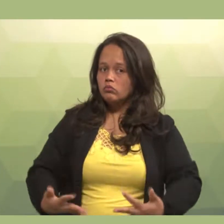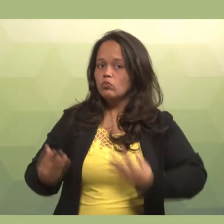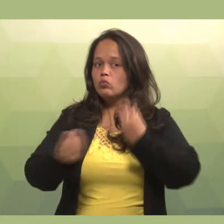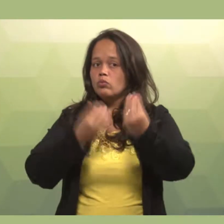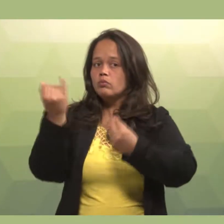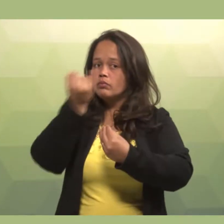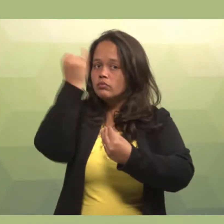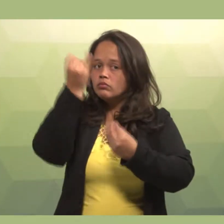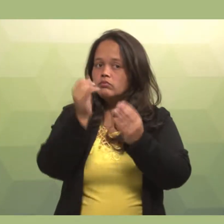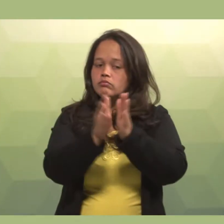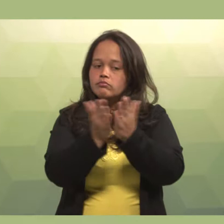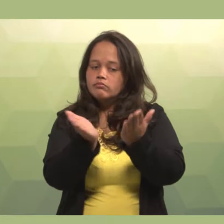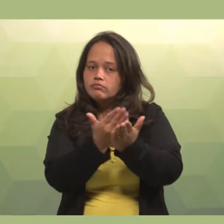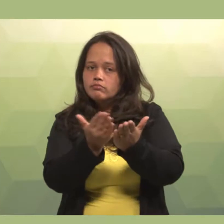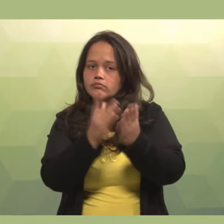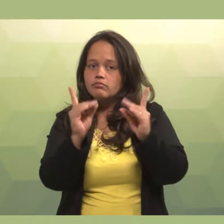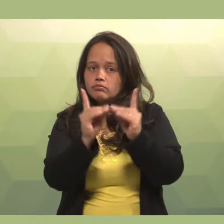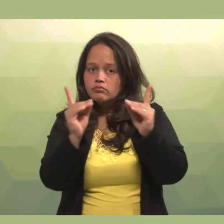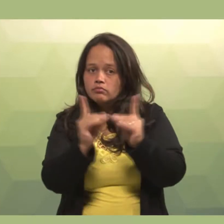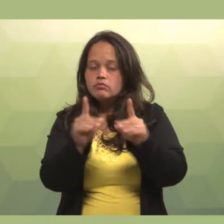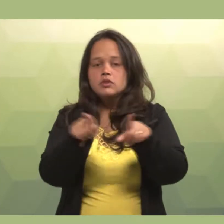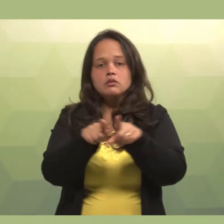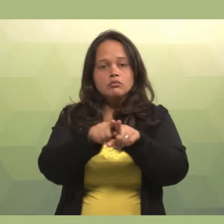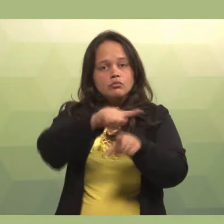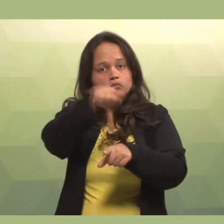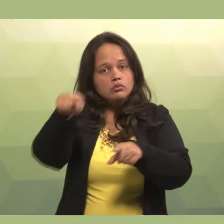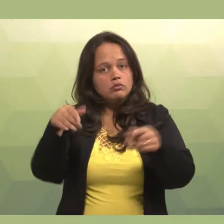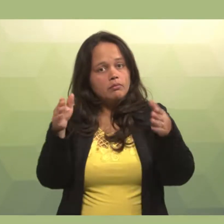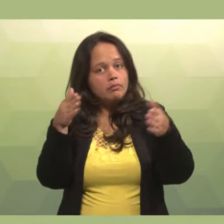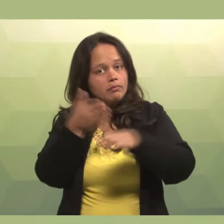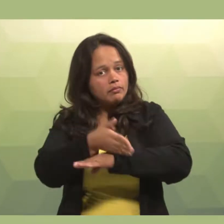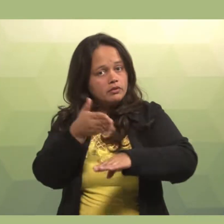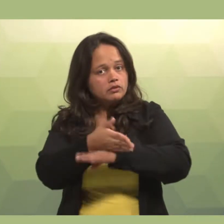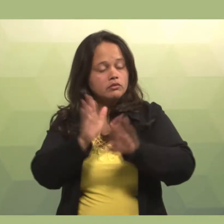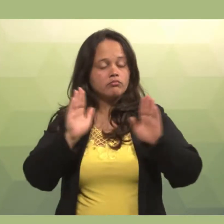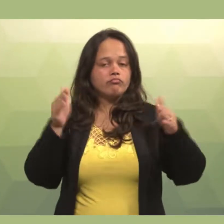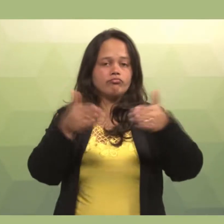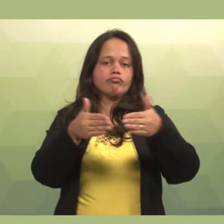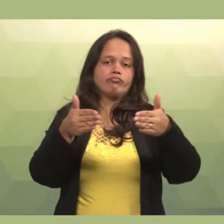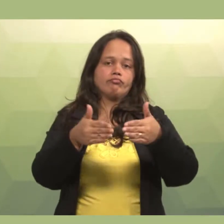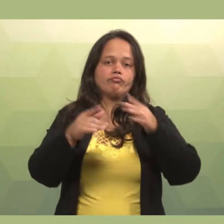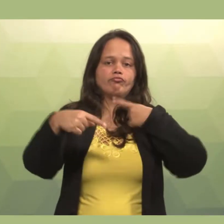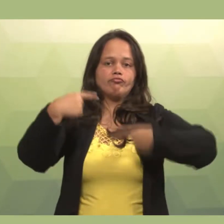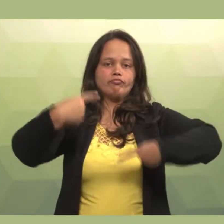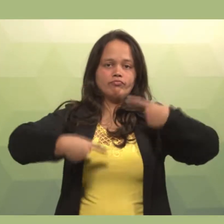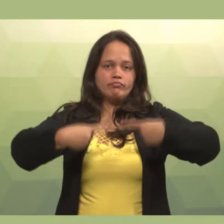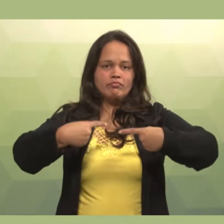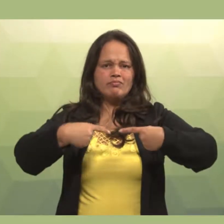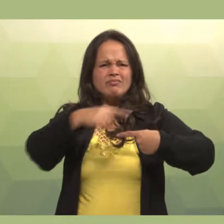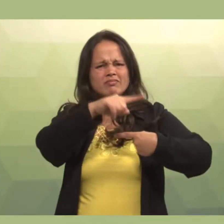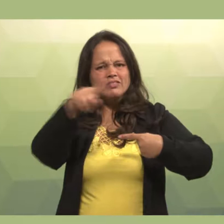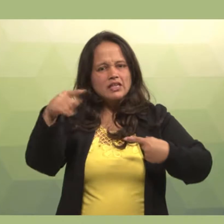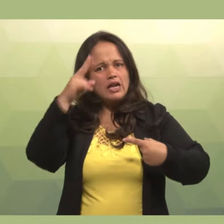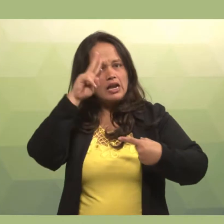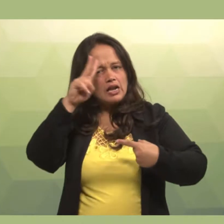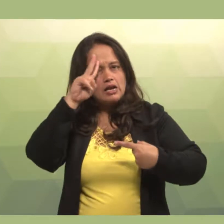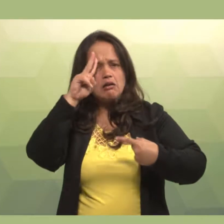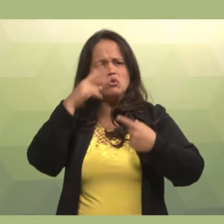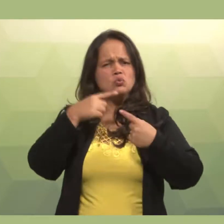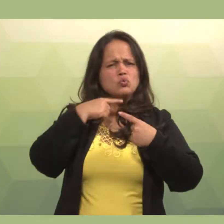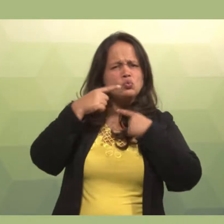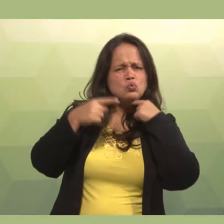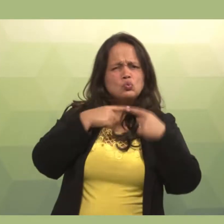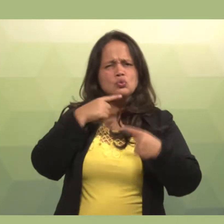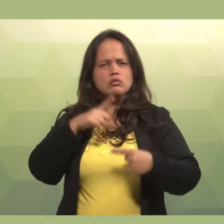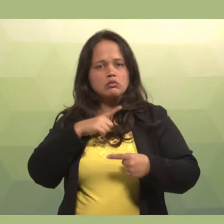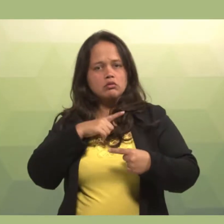leitura do caderno didático, bem como a participação nos fóruns de discussão. E não se esqueçam de que, qualquer dúvida, entre em